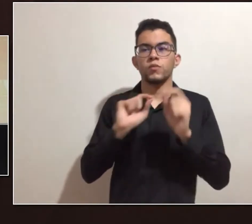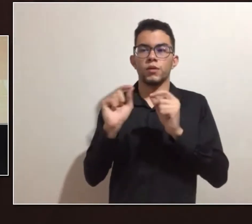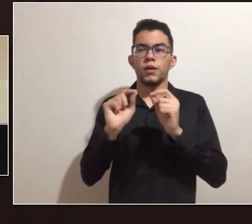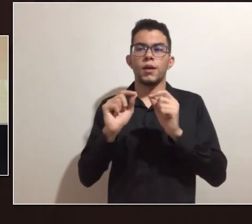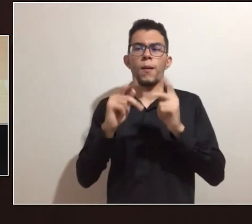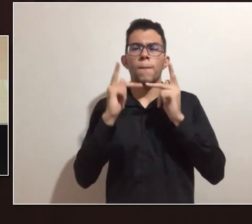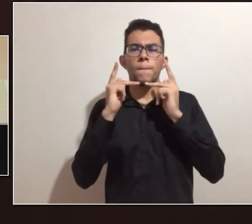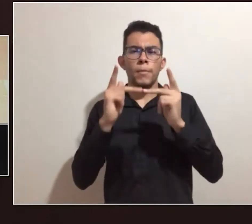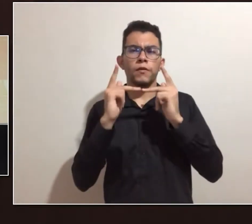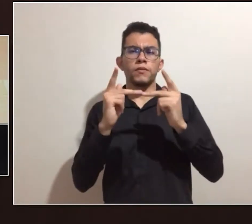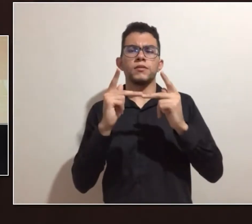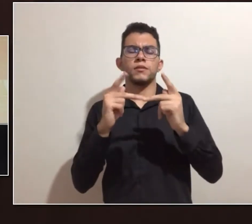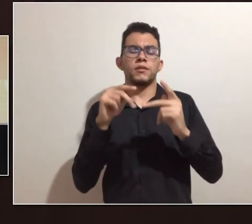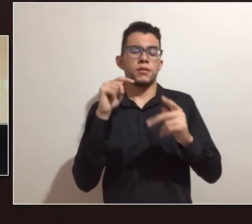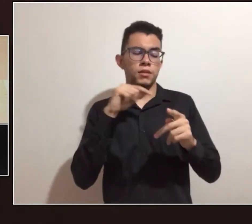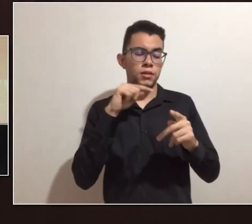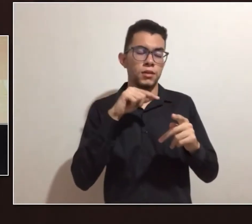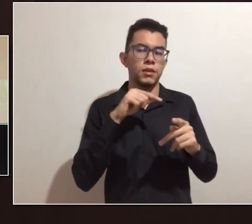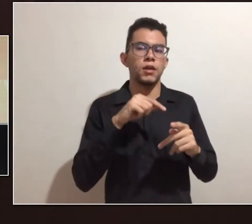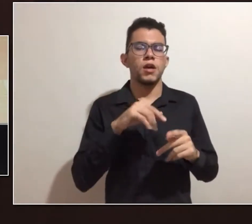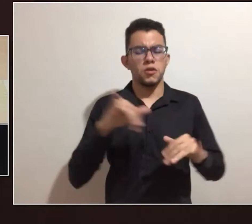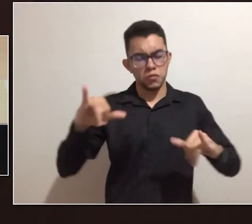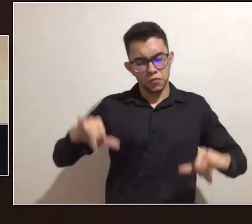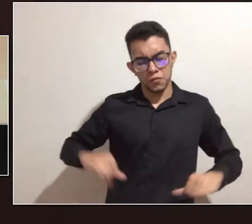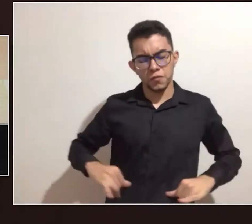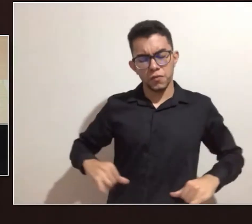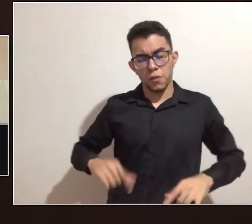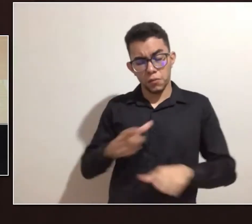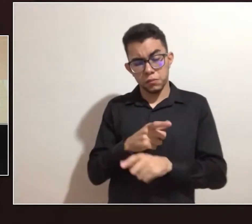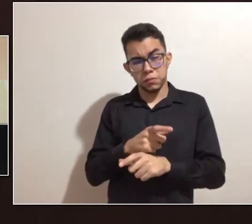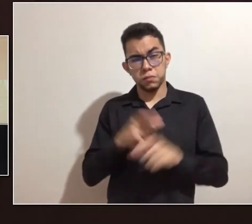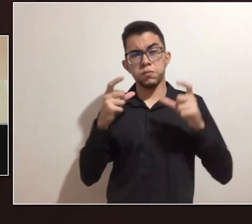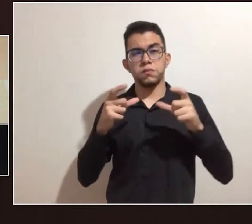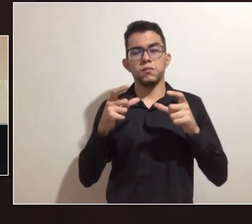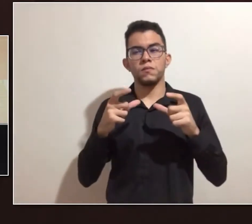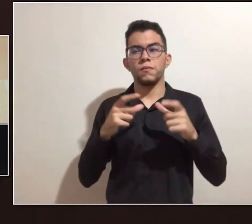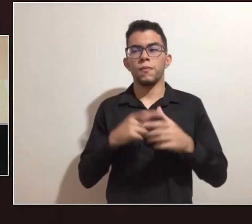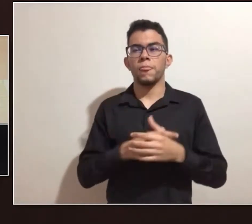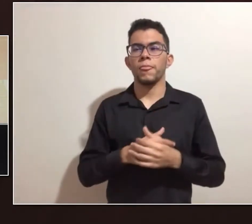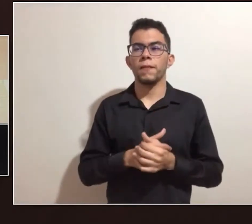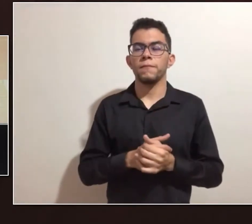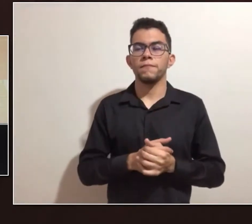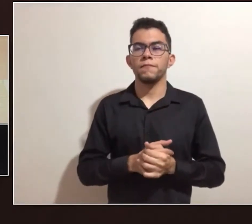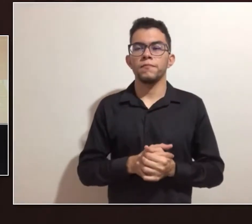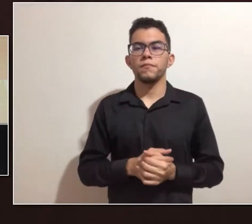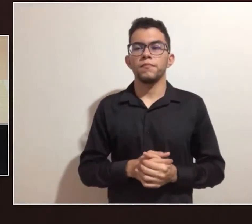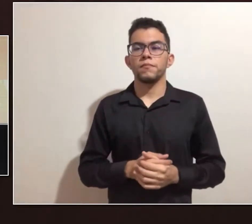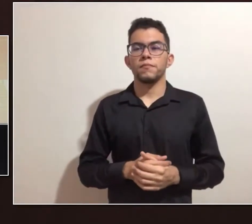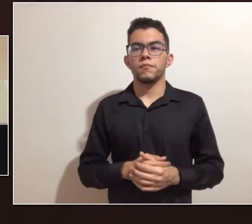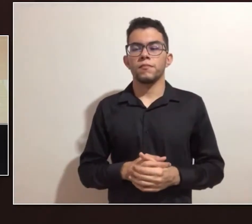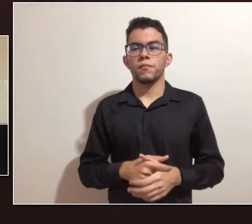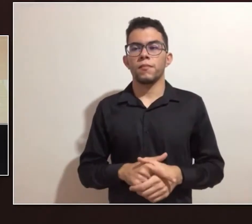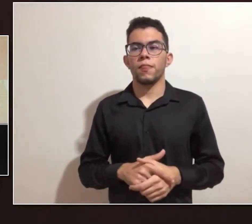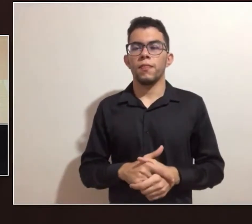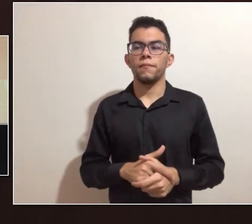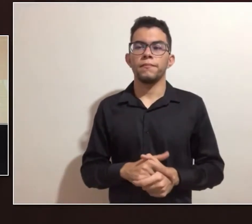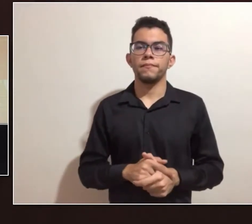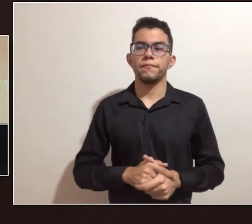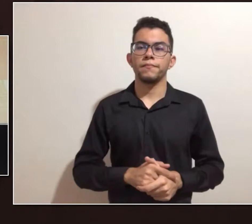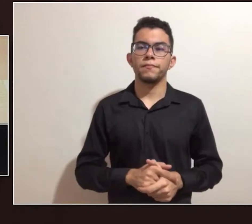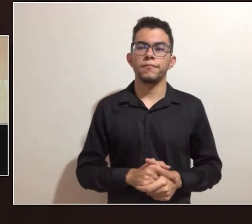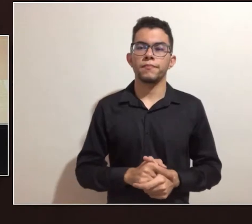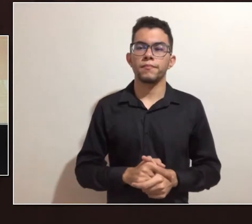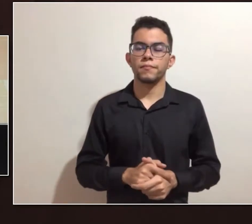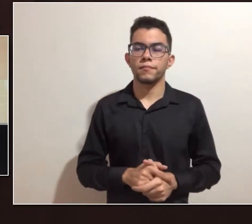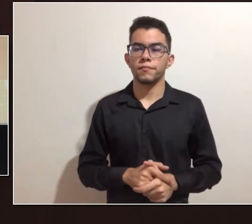ela iria passar por grandes sofrimentos, era uma igreja de sofrimento e aconteceriam muitas mortes nesse período,